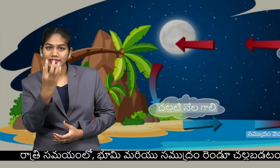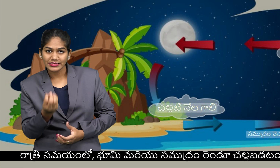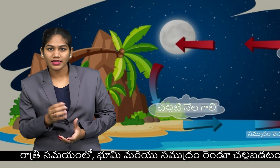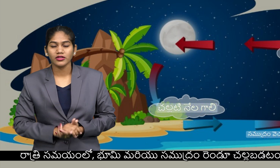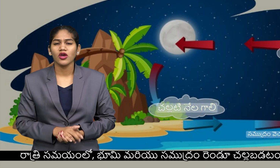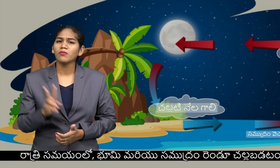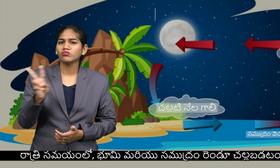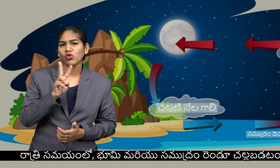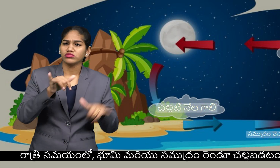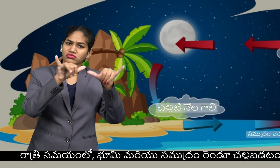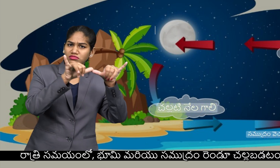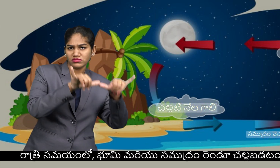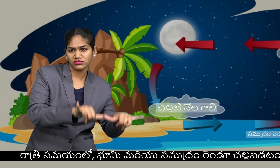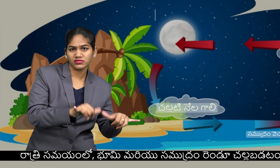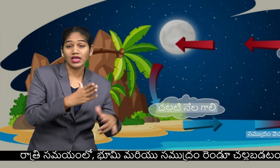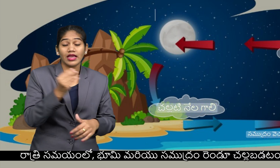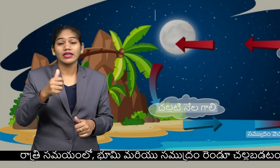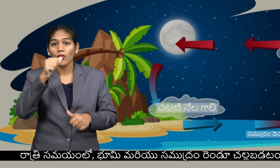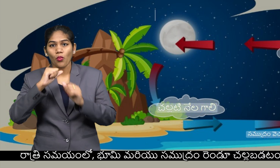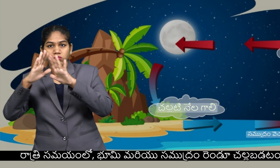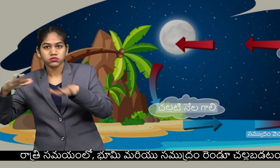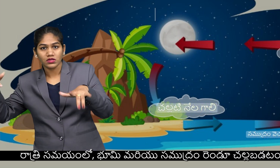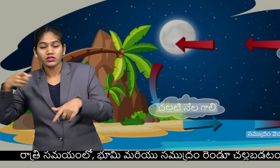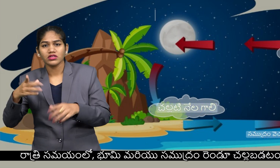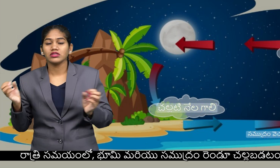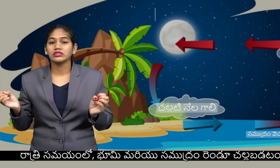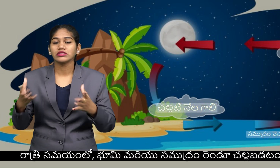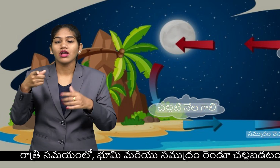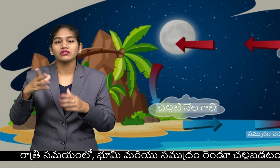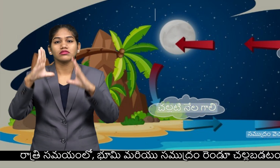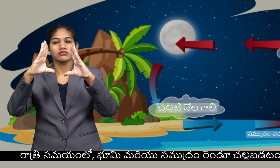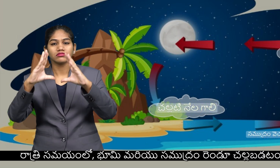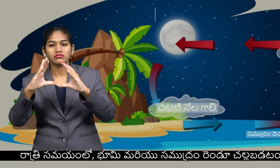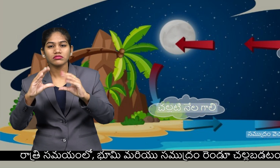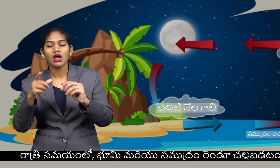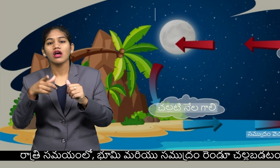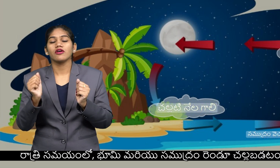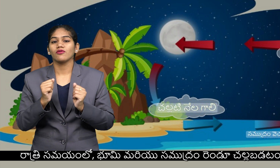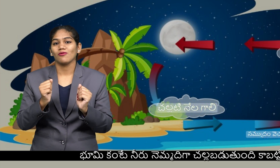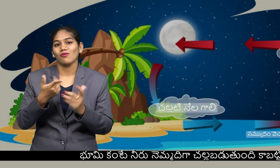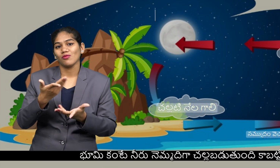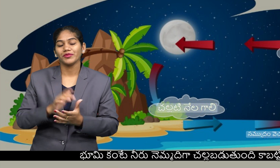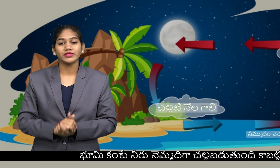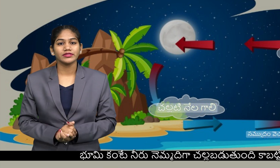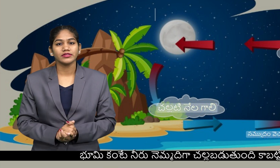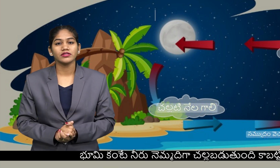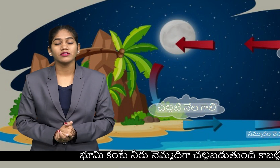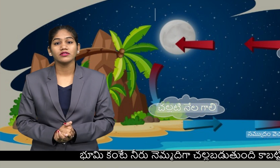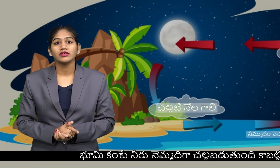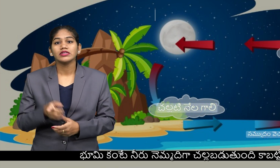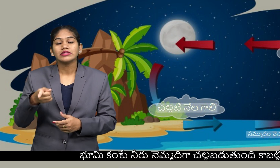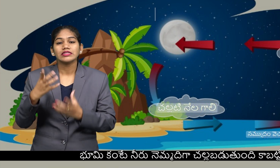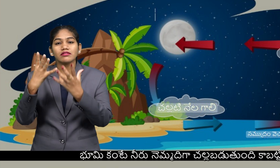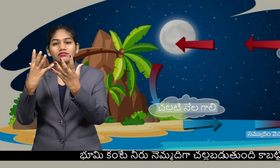రాత్రి సమయంలో భూమి మరియు సముద్రం రెండూ చల్లబడడం ప్రారంభిస్తాయి. భూమి కంటే